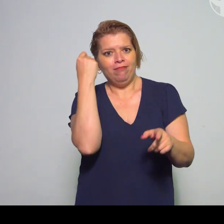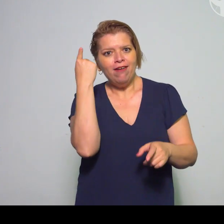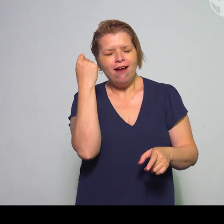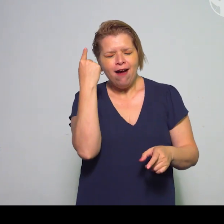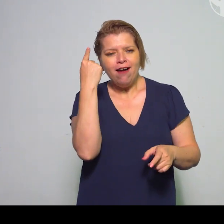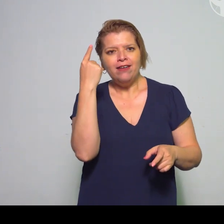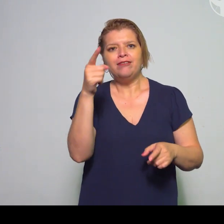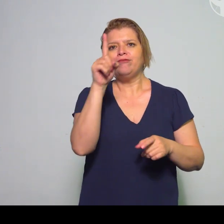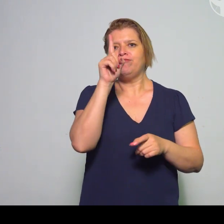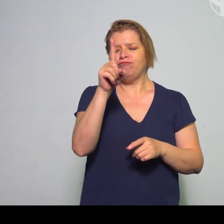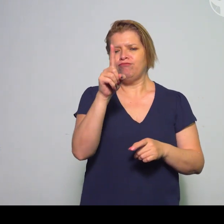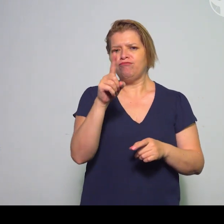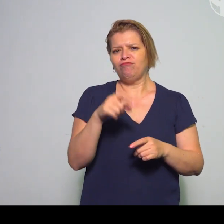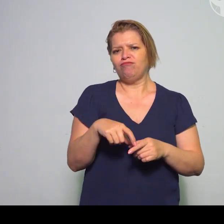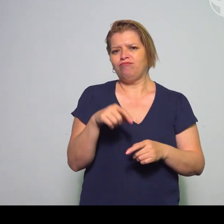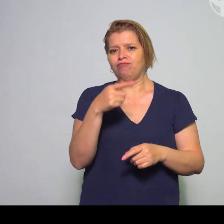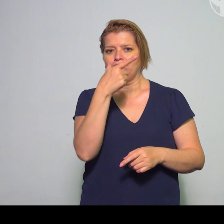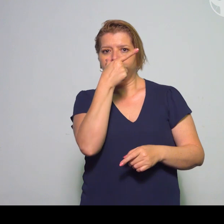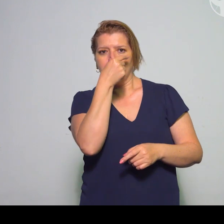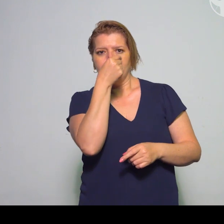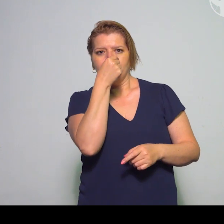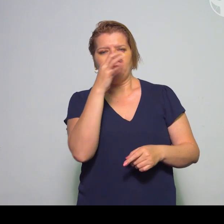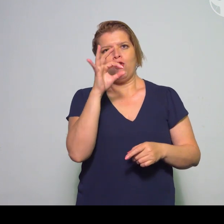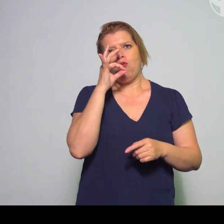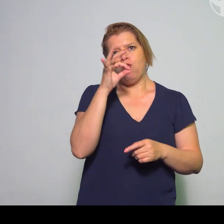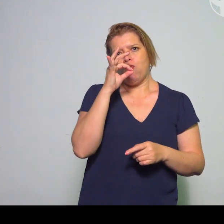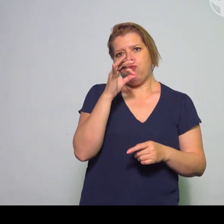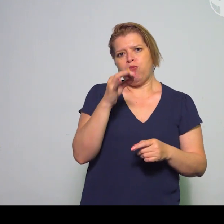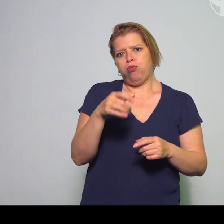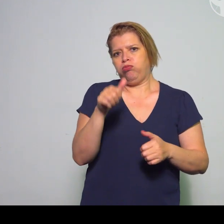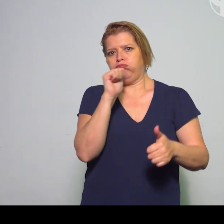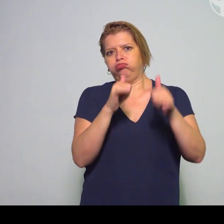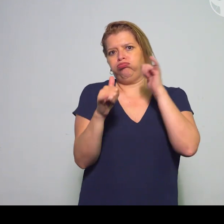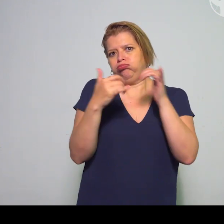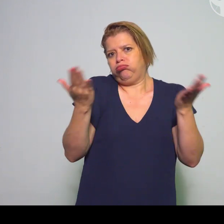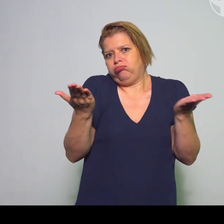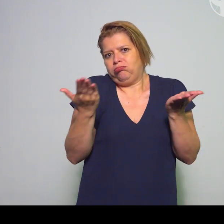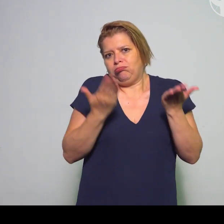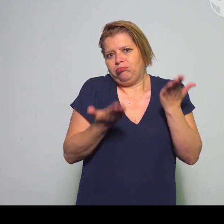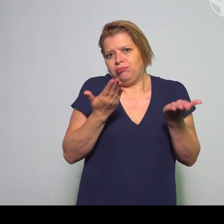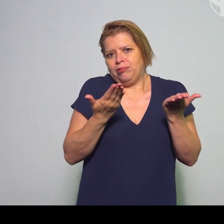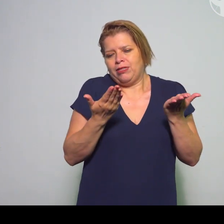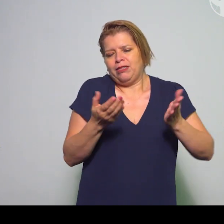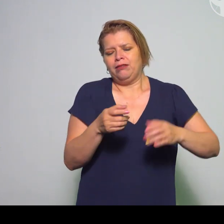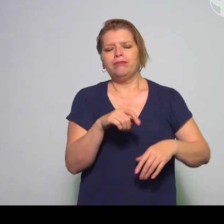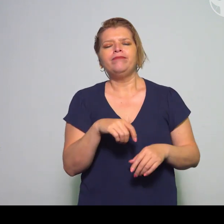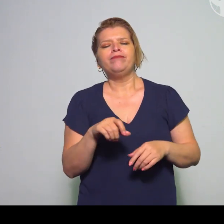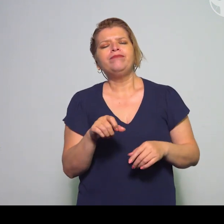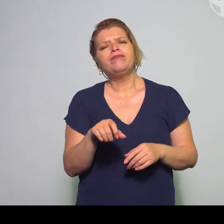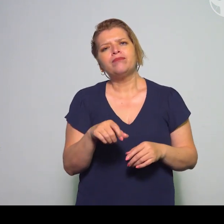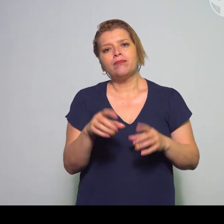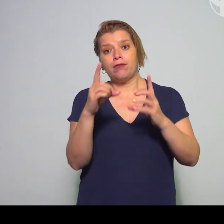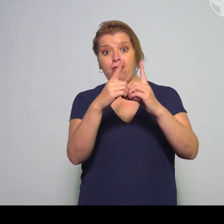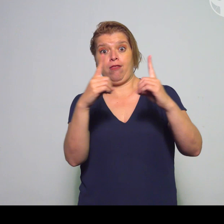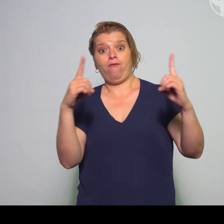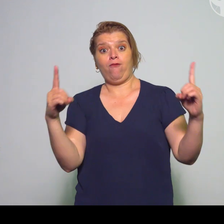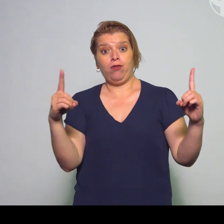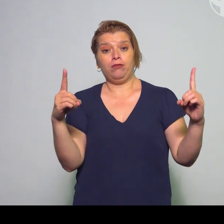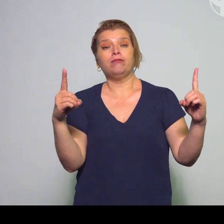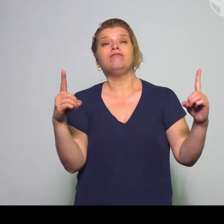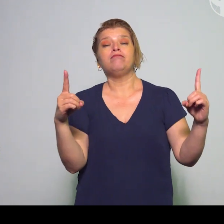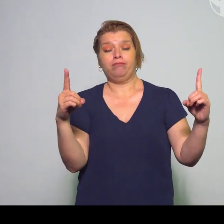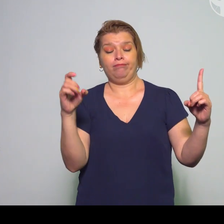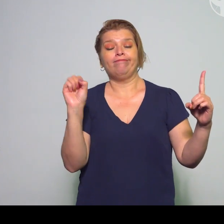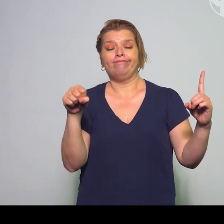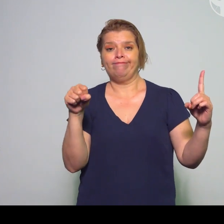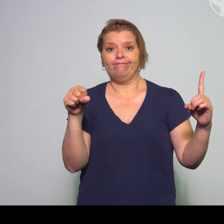ser querido, una adicción de alguno de los integrantes de la familia. ¿Qué